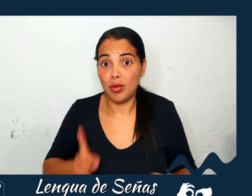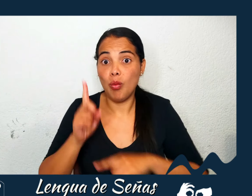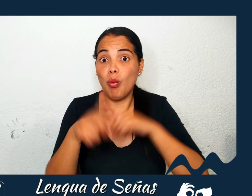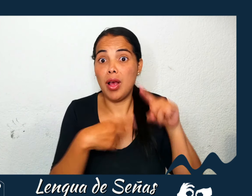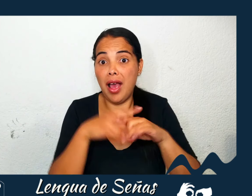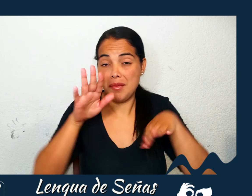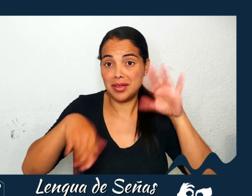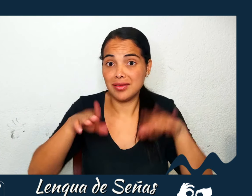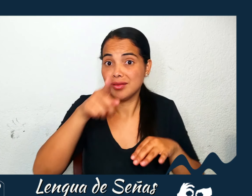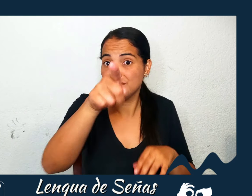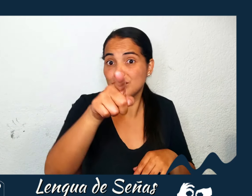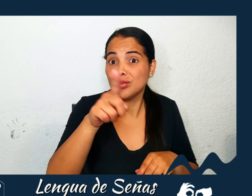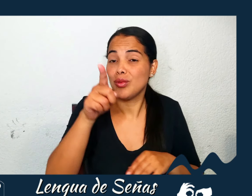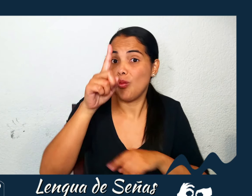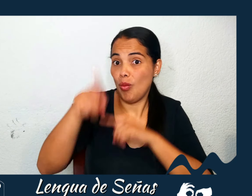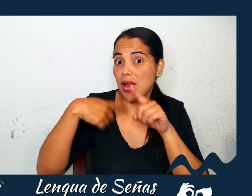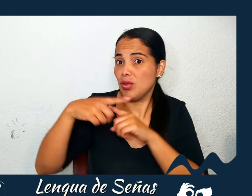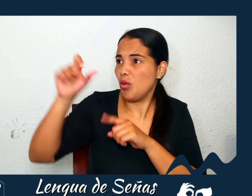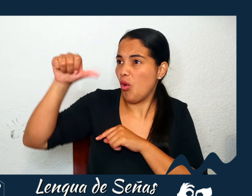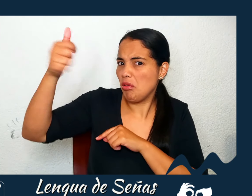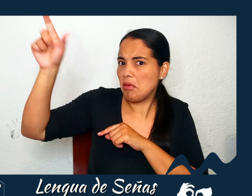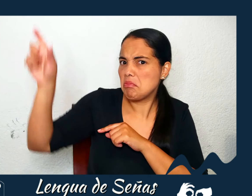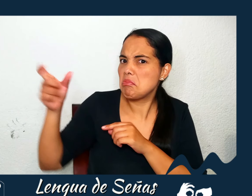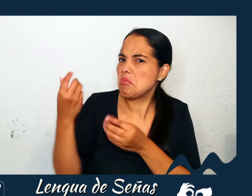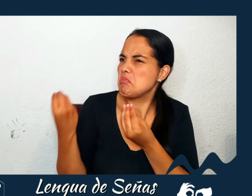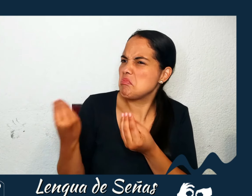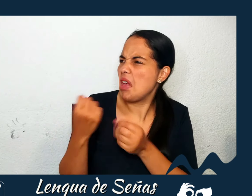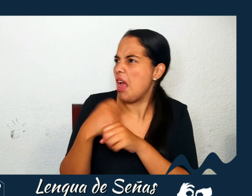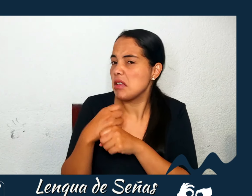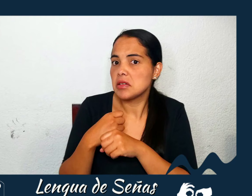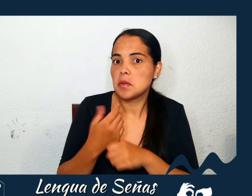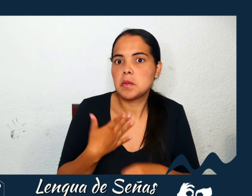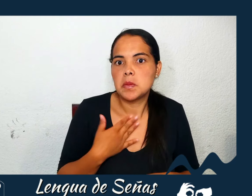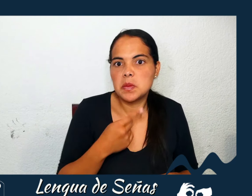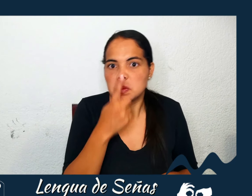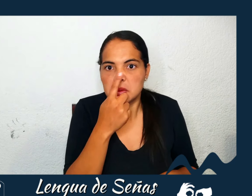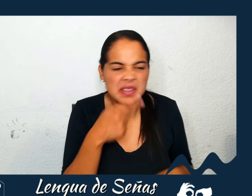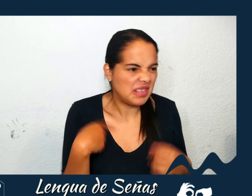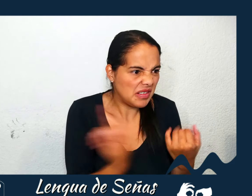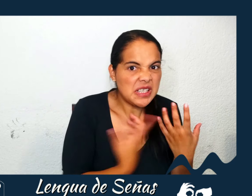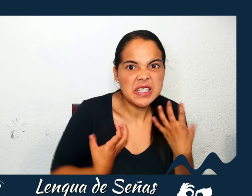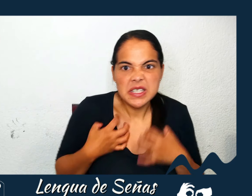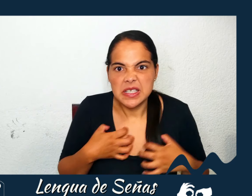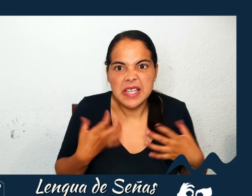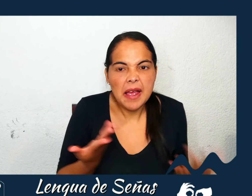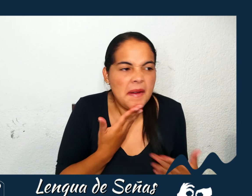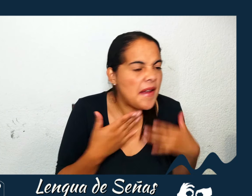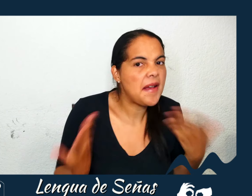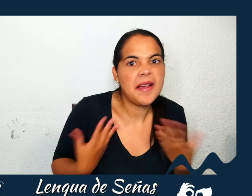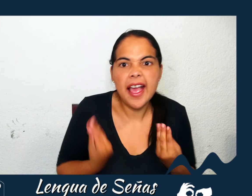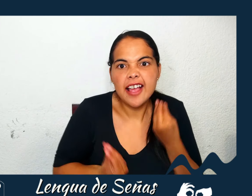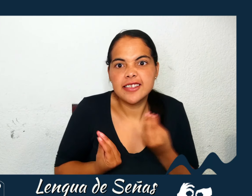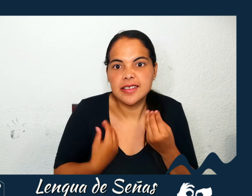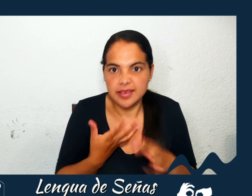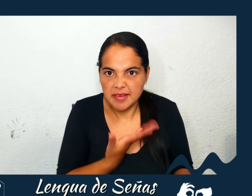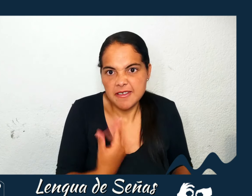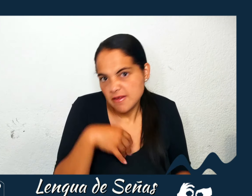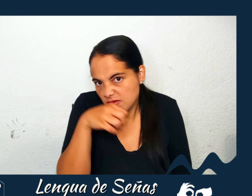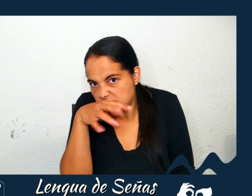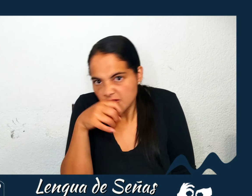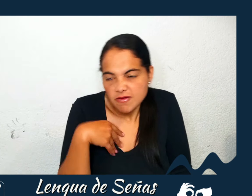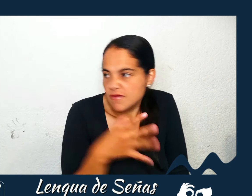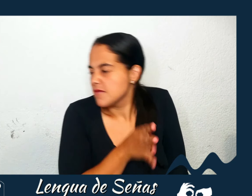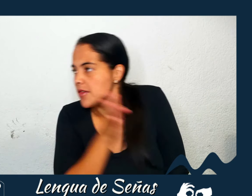nosotros levantamos juicios sin un conocimiento pleno de la realidad, sin ni siquiera ir y hacer una averiguación correcta